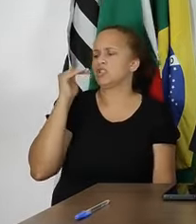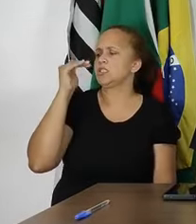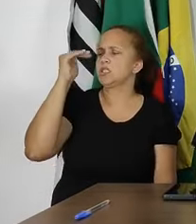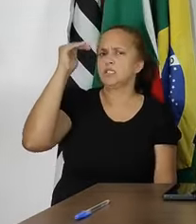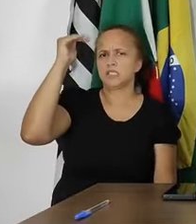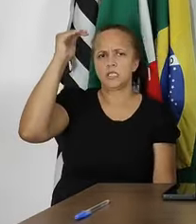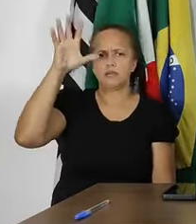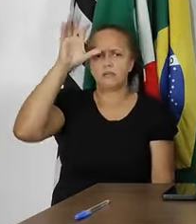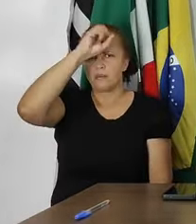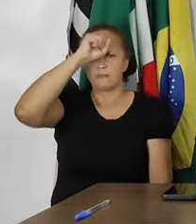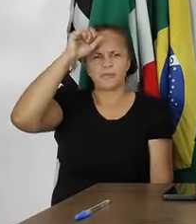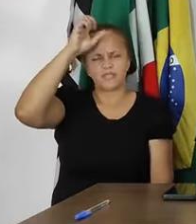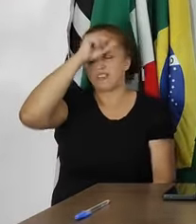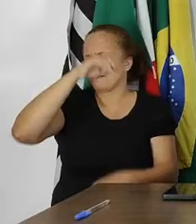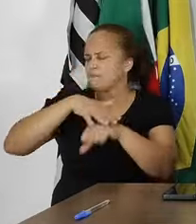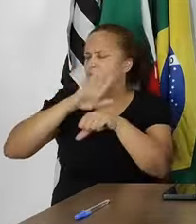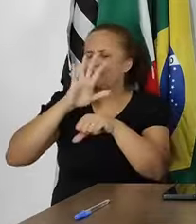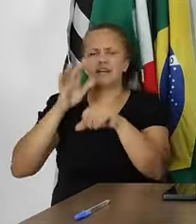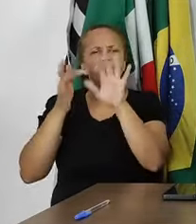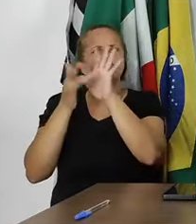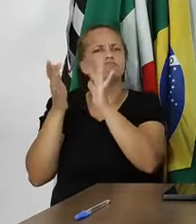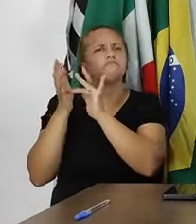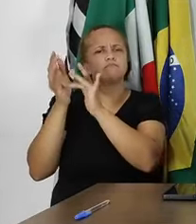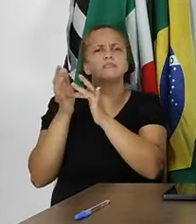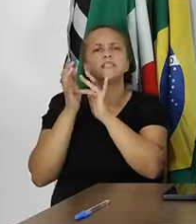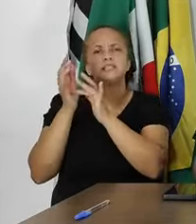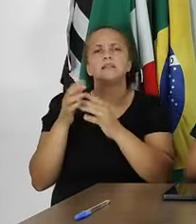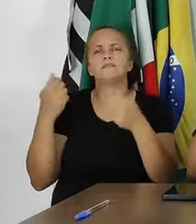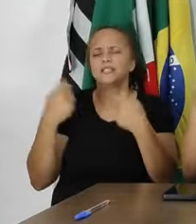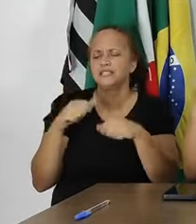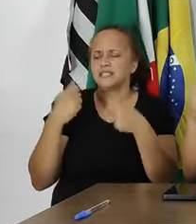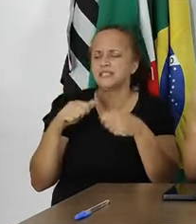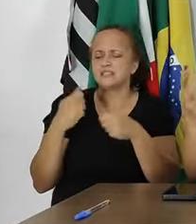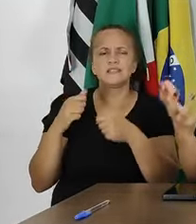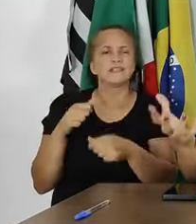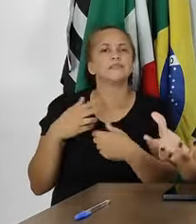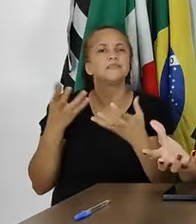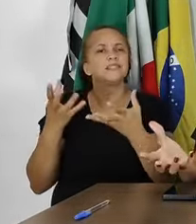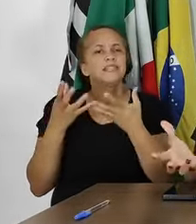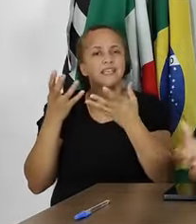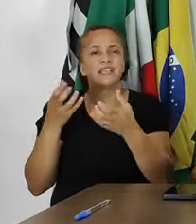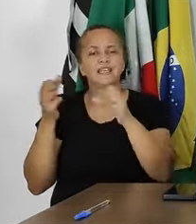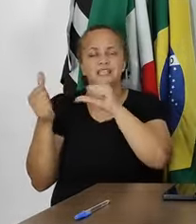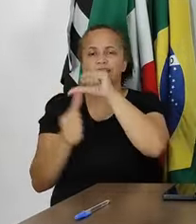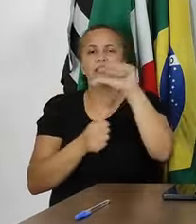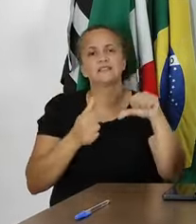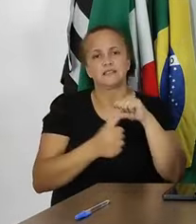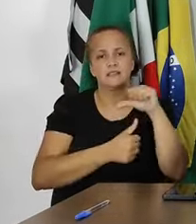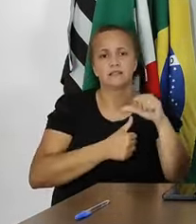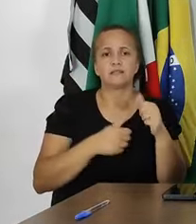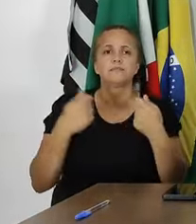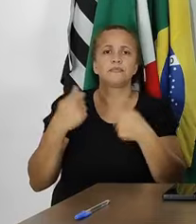Senhor Jesus. Cresçamos em conhecer ao Senhor, prossigamos em conhecer o nosso Deus.